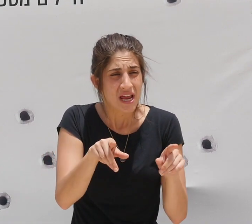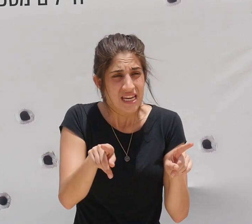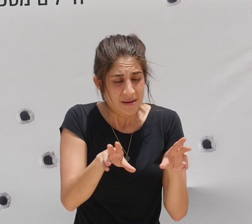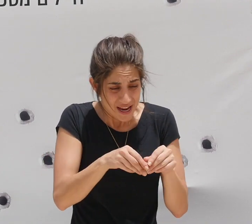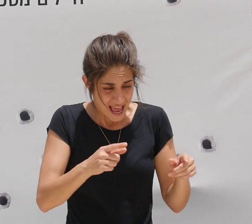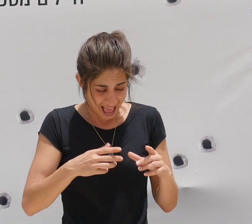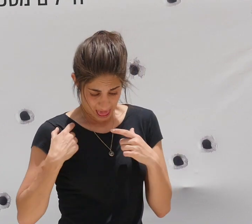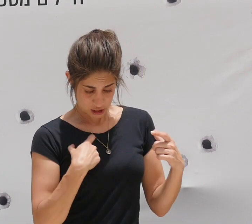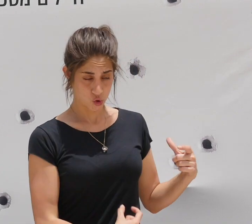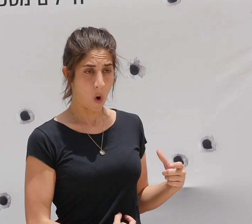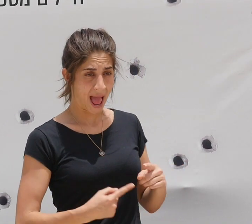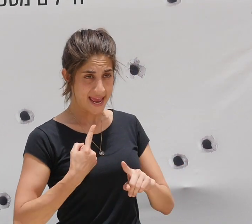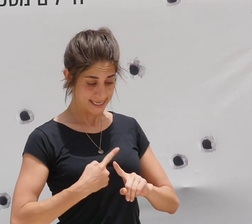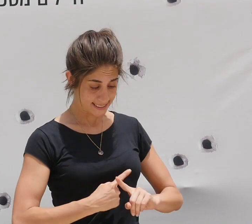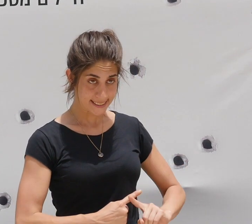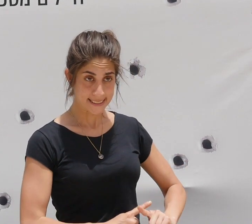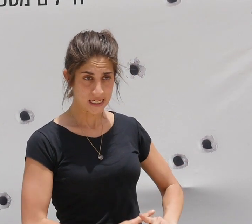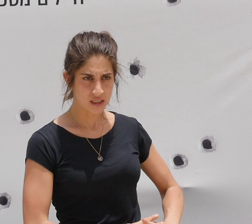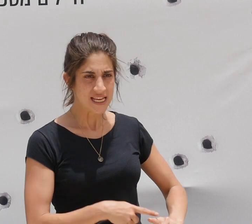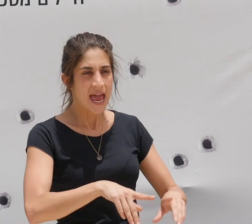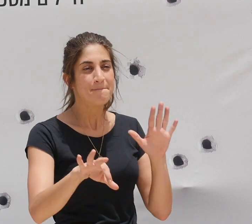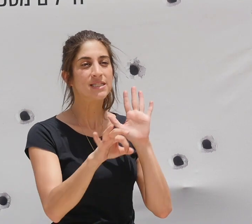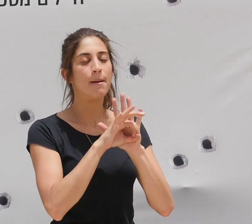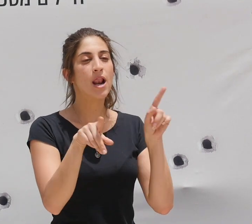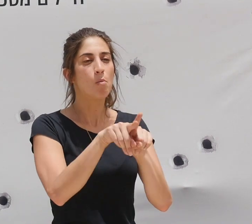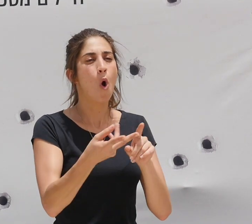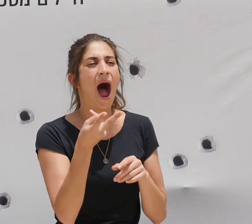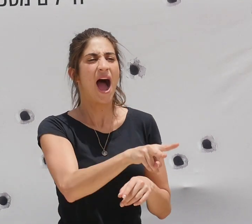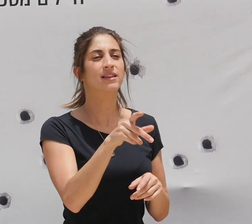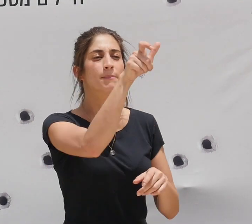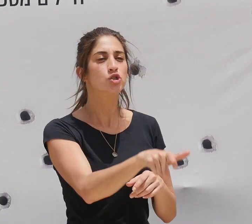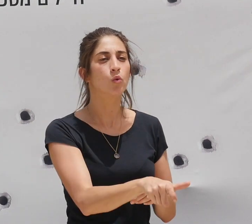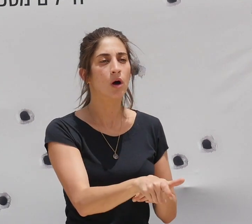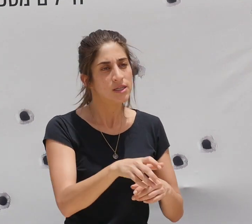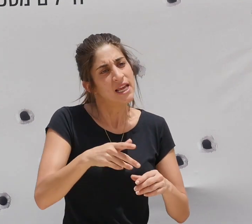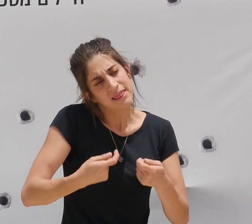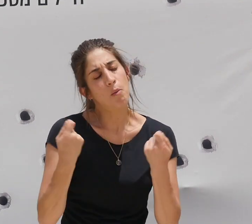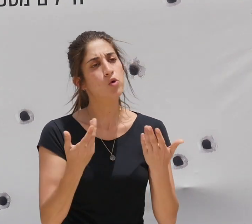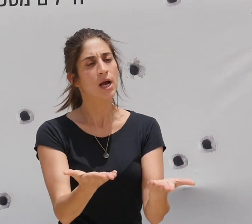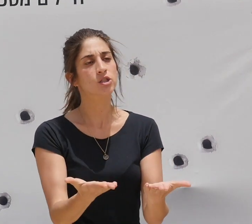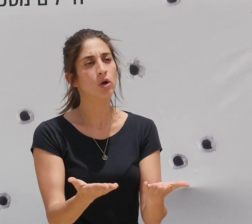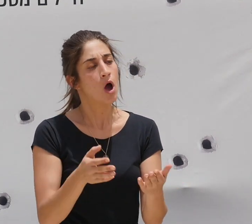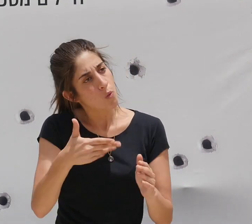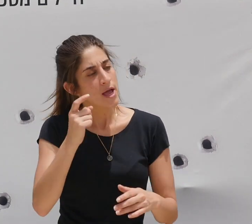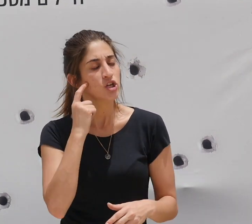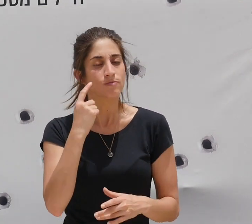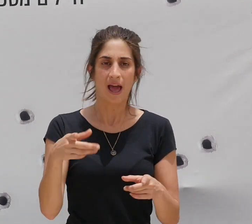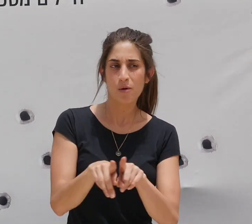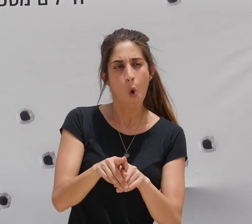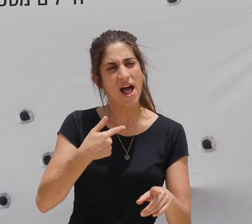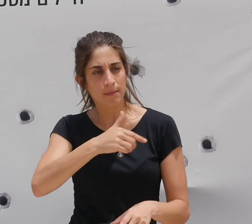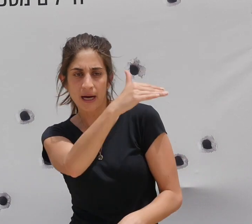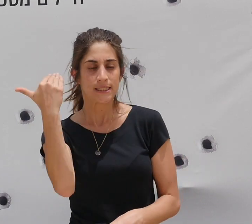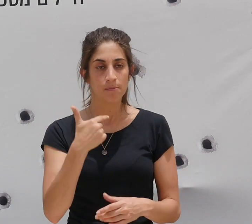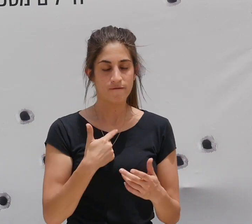הרצועה, שזה מסמל שהרקת מישהו. זאת תרבות כזאת. אולי זה נשמע לכם כאילו אני מגזים,